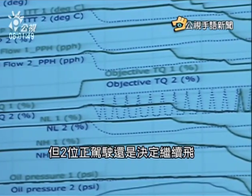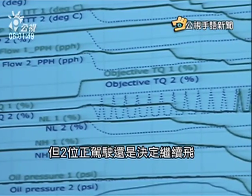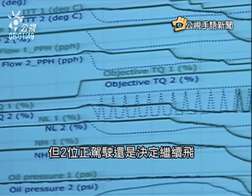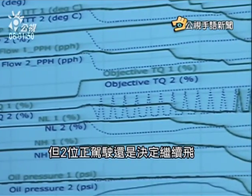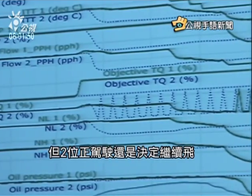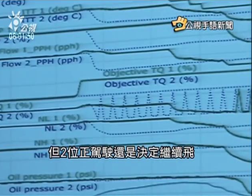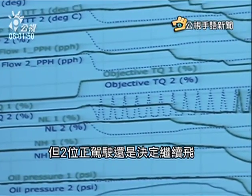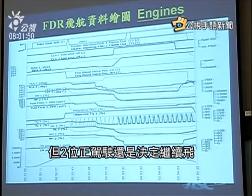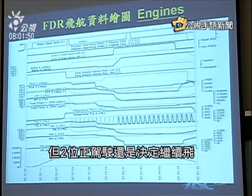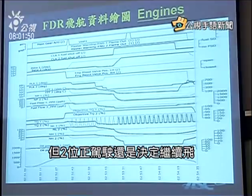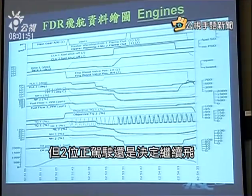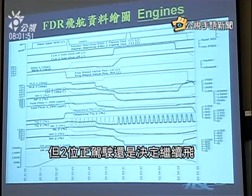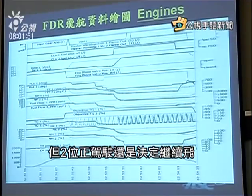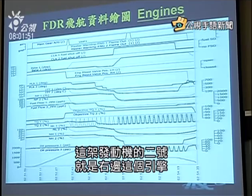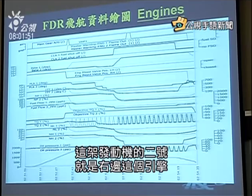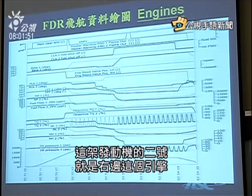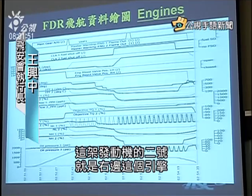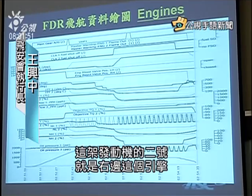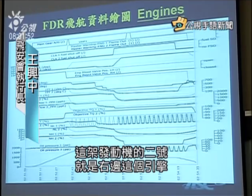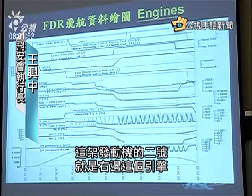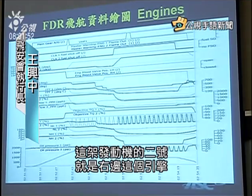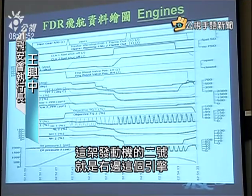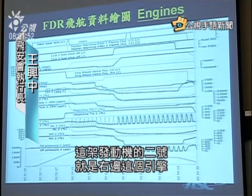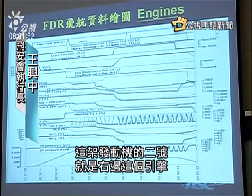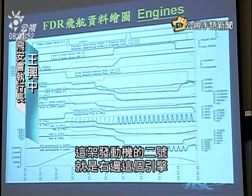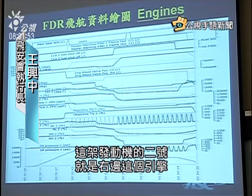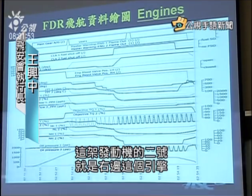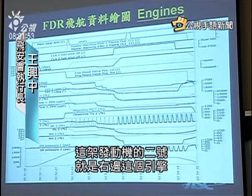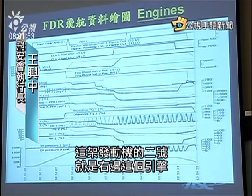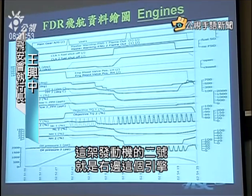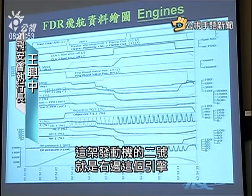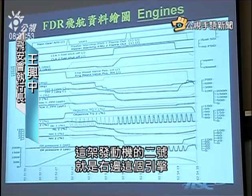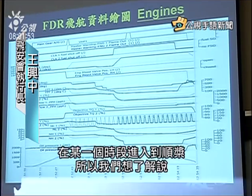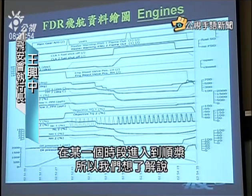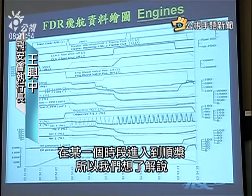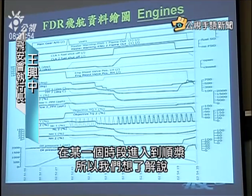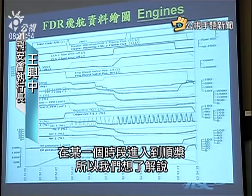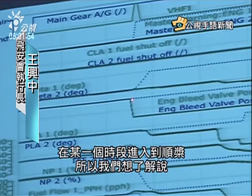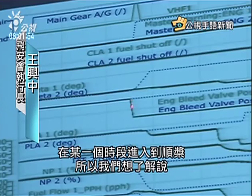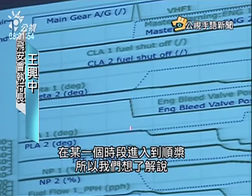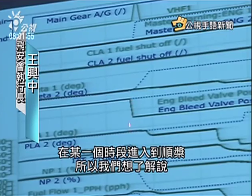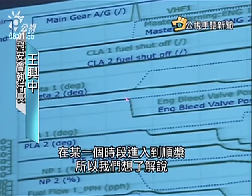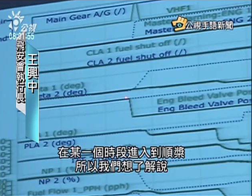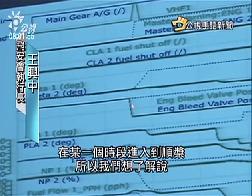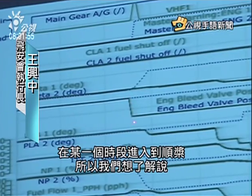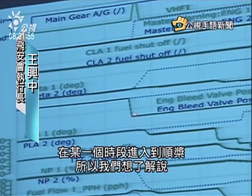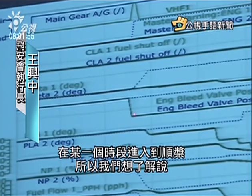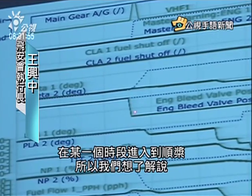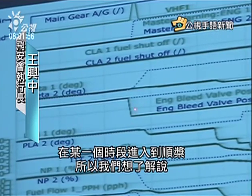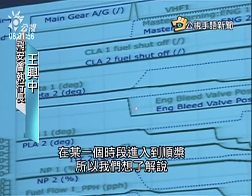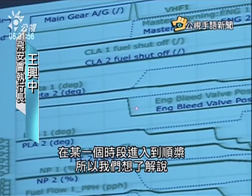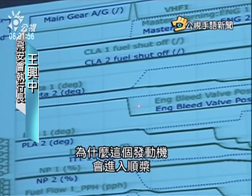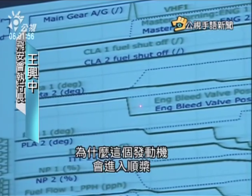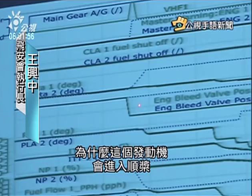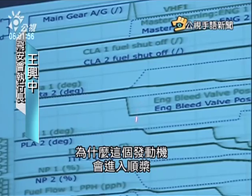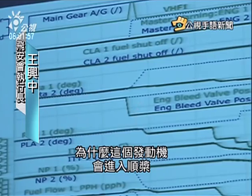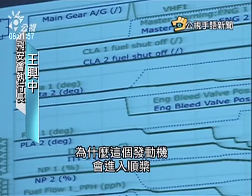定继续飞。 这架发动机的2号，就右边这个引擎，在某一个时段进入到顺桨，所以我们想了解说为什么这个发动机会进入顺